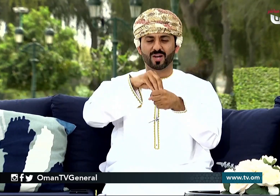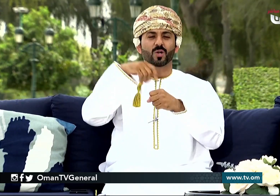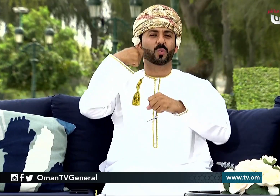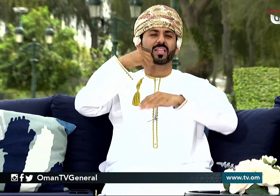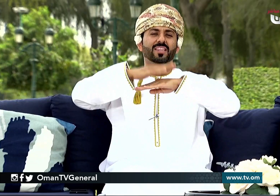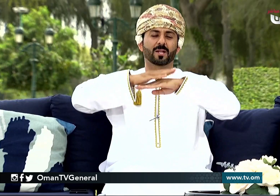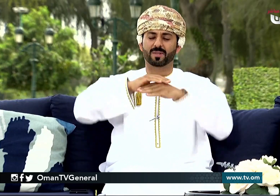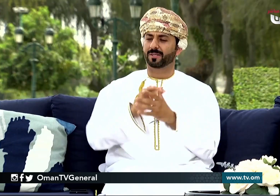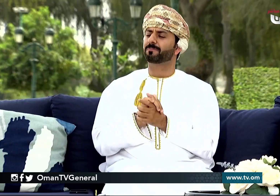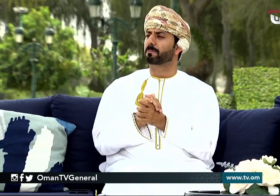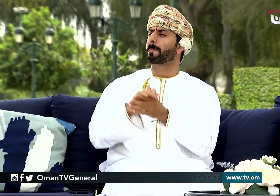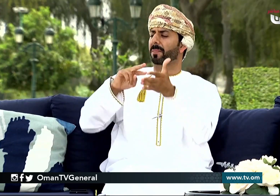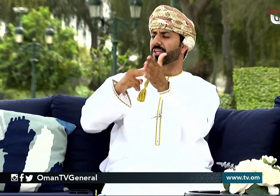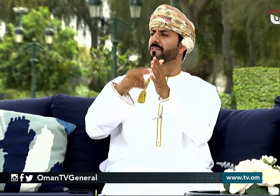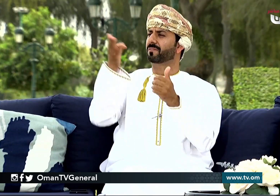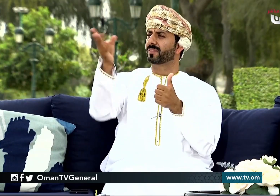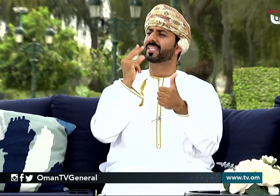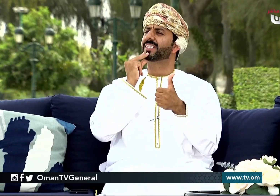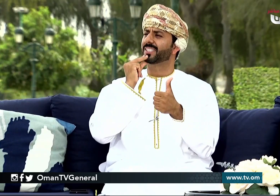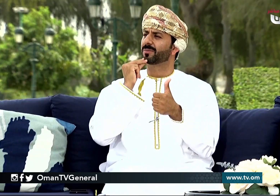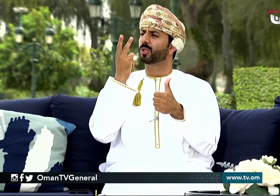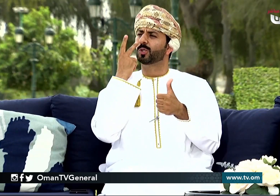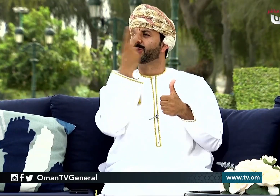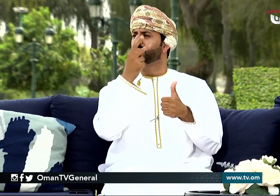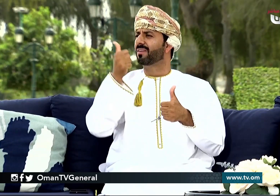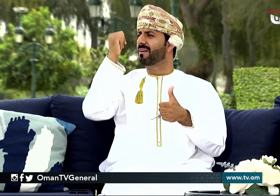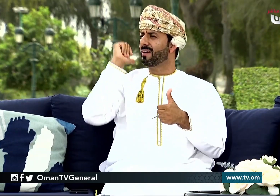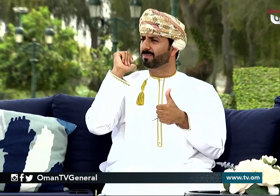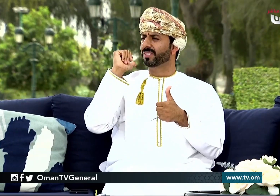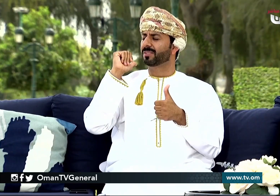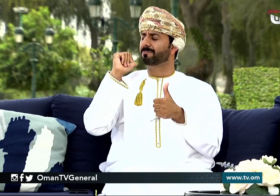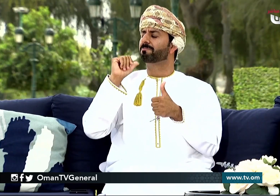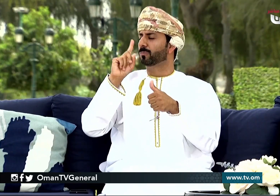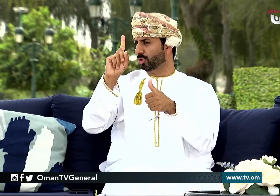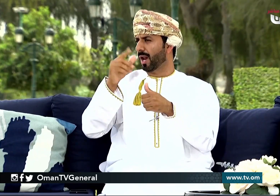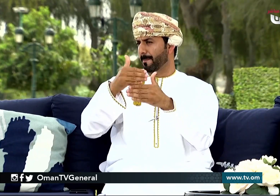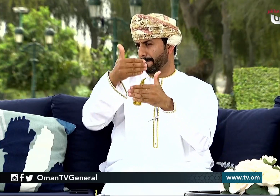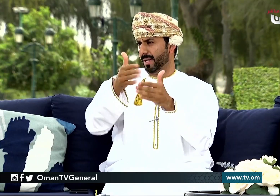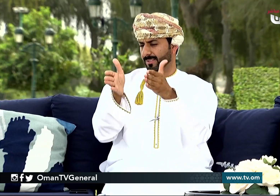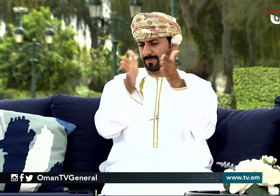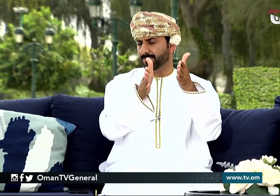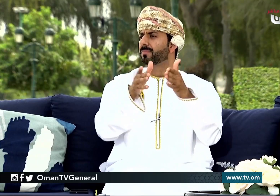في مجال الإعلام والخاص بوزارة التربية والتعليم التربية الخاصة. نحن أمس شفناكم